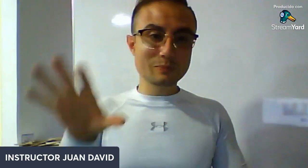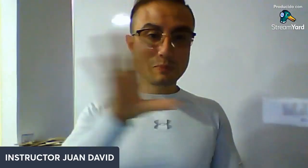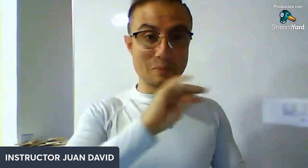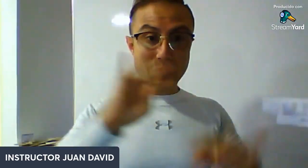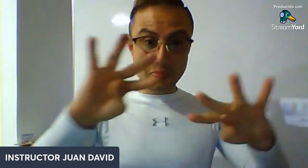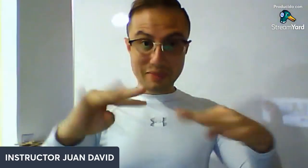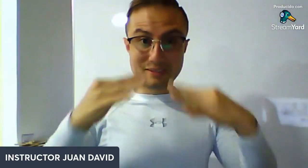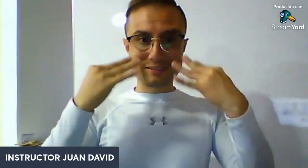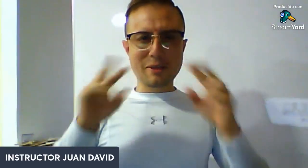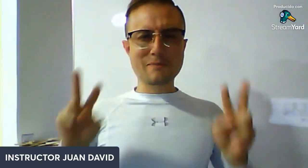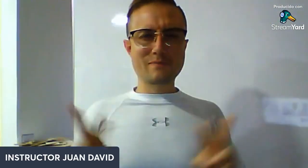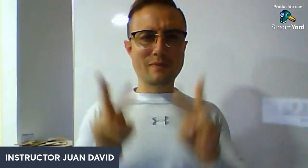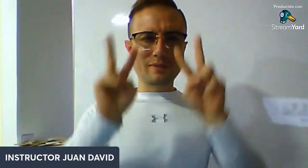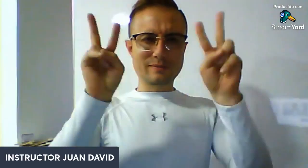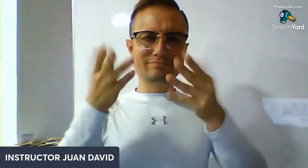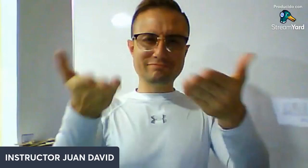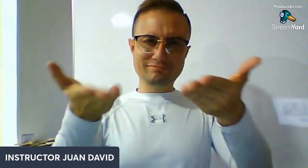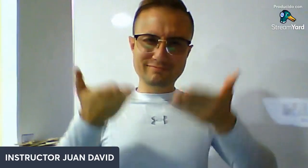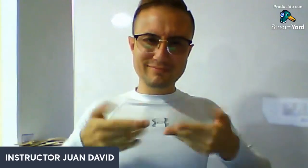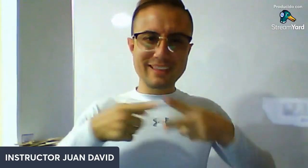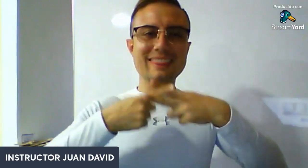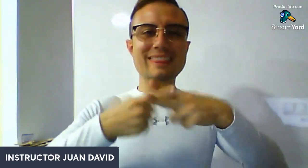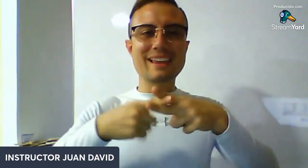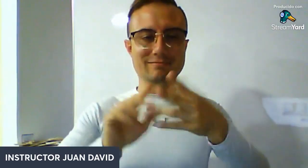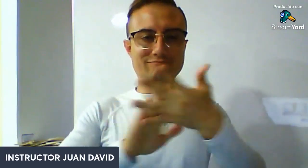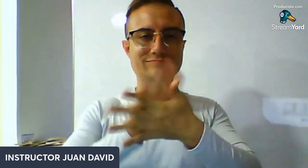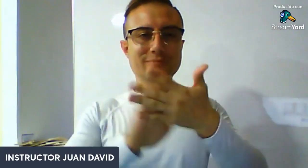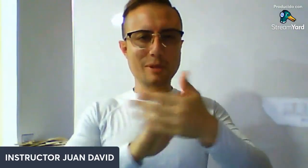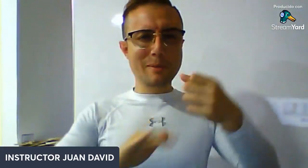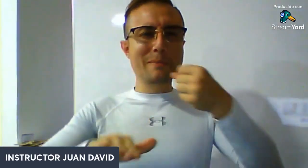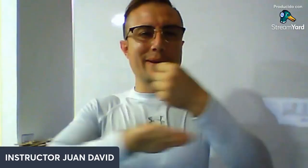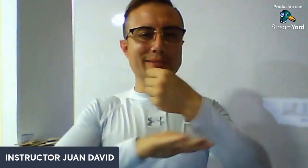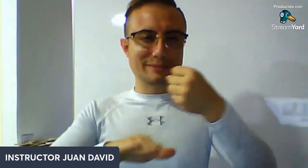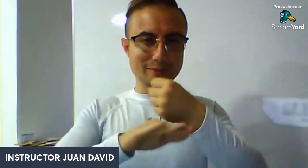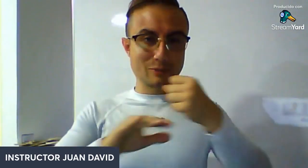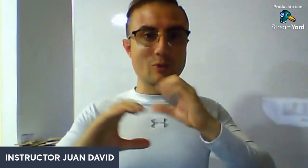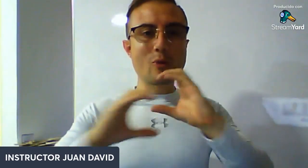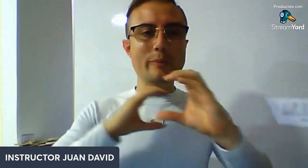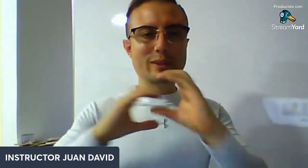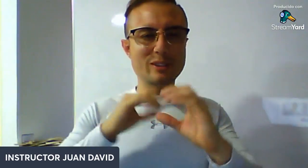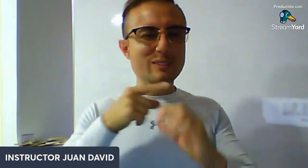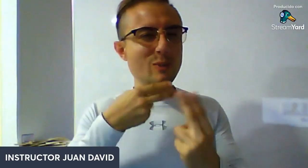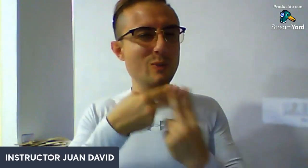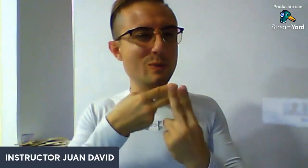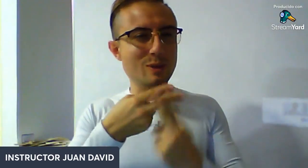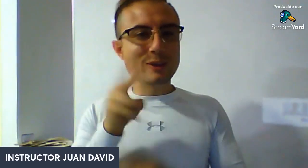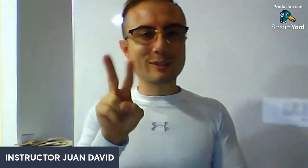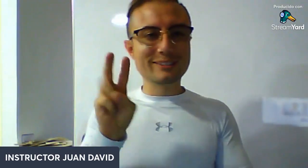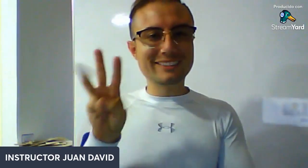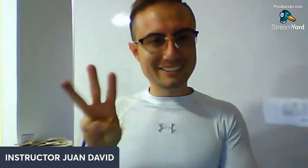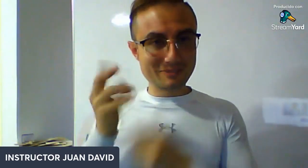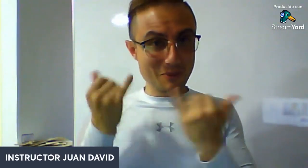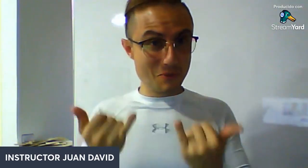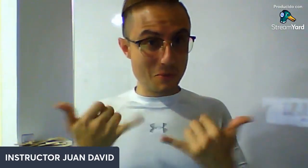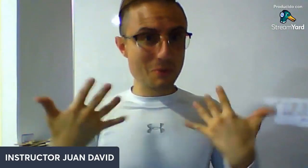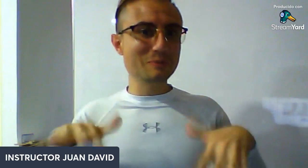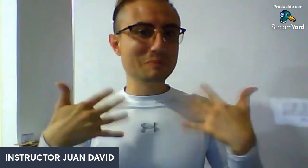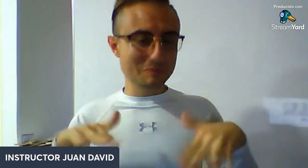hola hola un saludo para todos los que nos están viendo bienvenidos a este taller básico de lengua de señas colombiana número